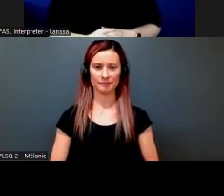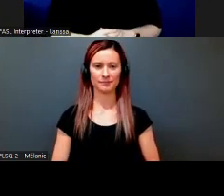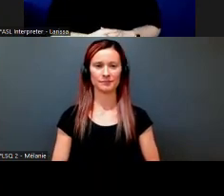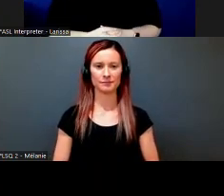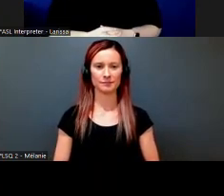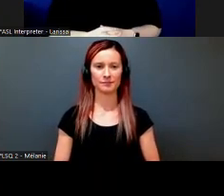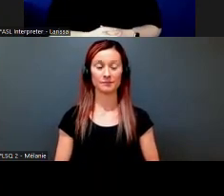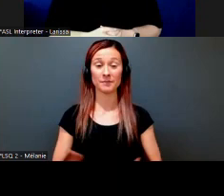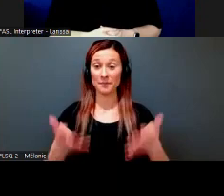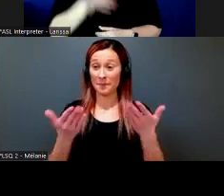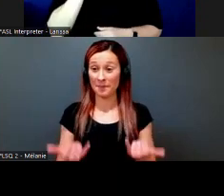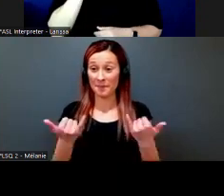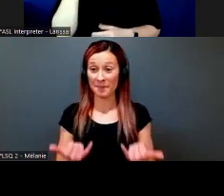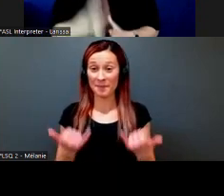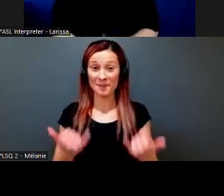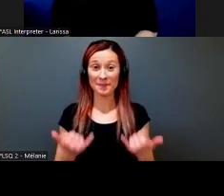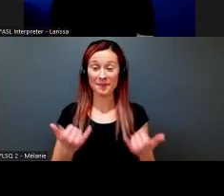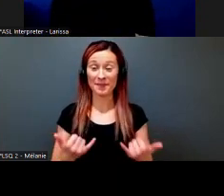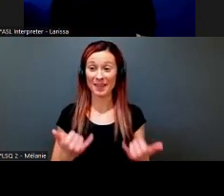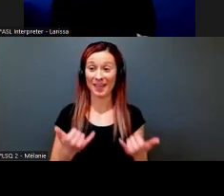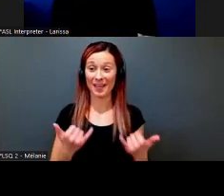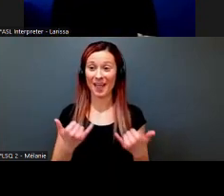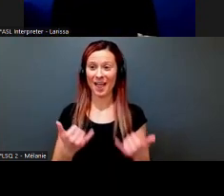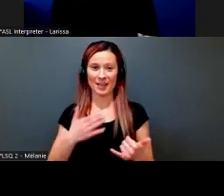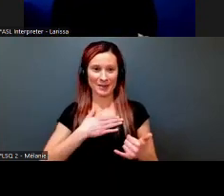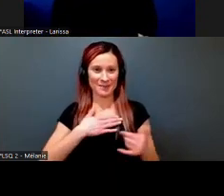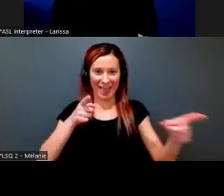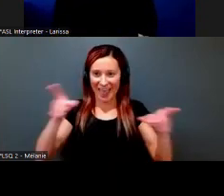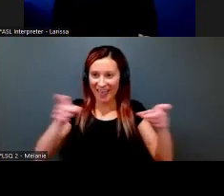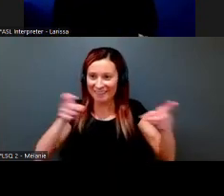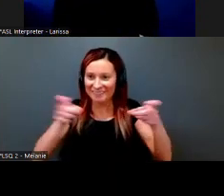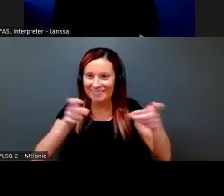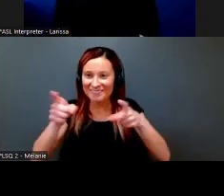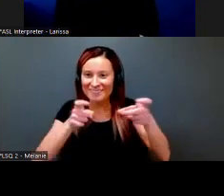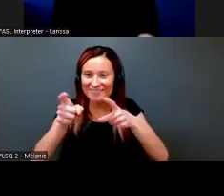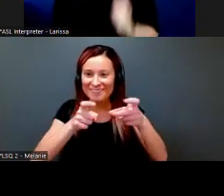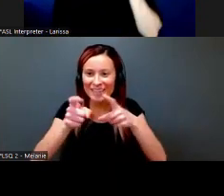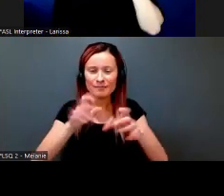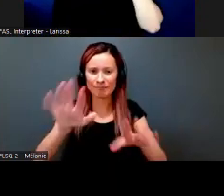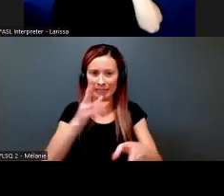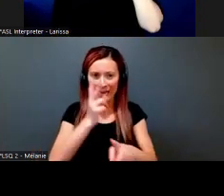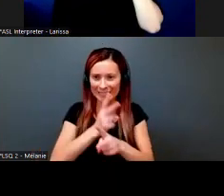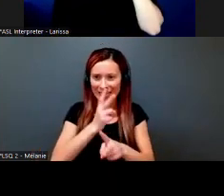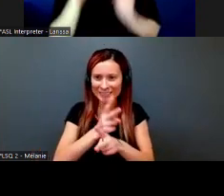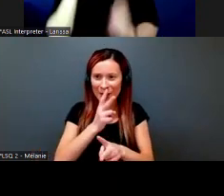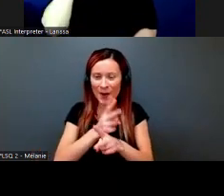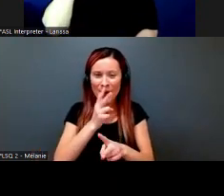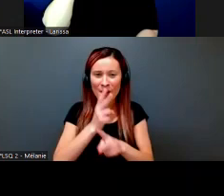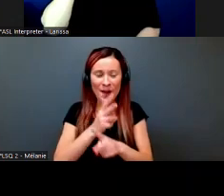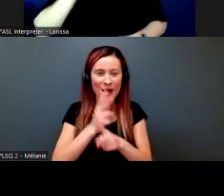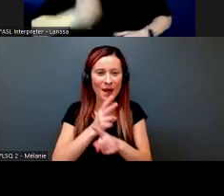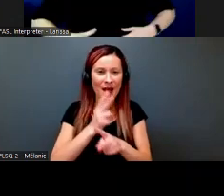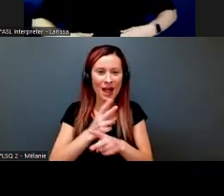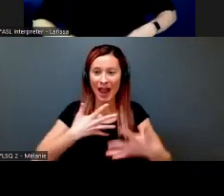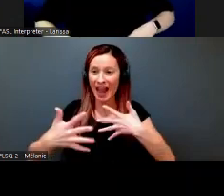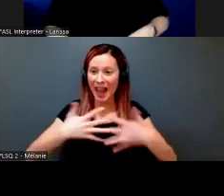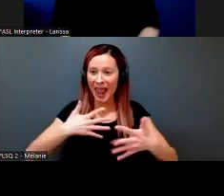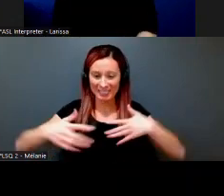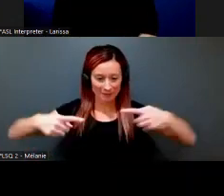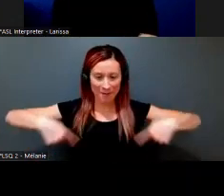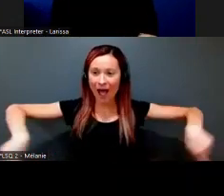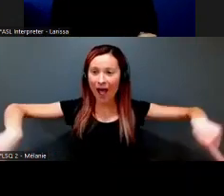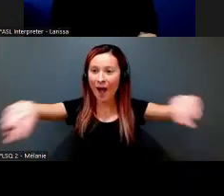ce moment, j'aimerais inviter à tout le monde de faire attention de l'espace autour de vous.